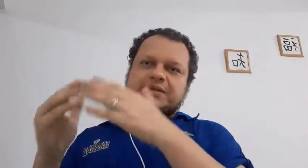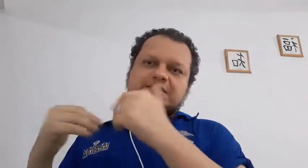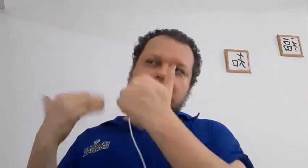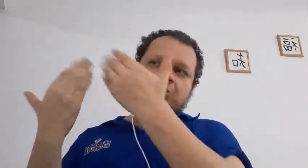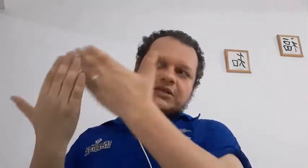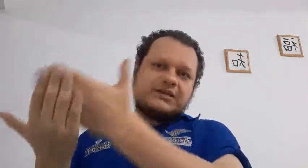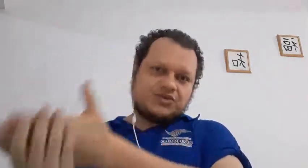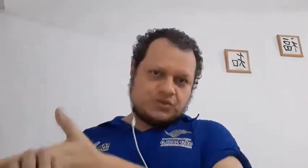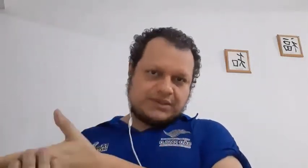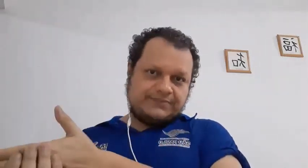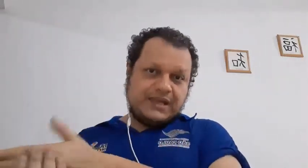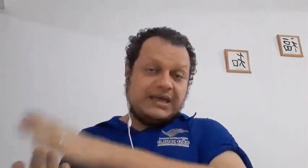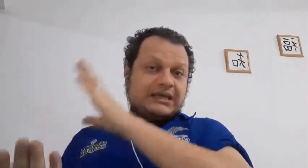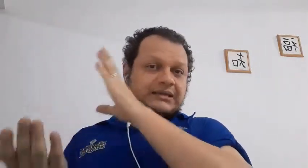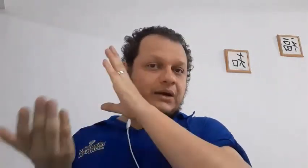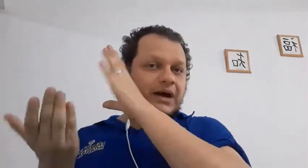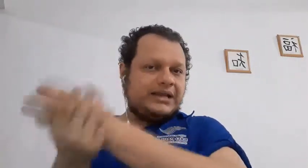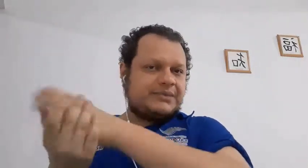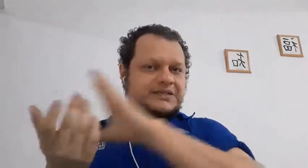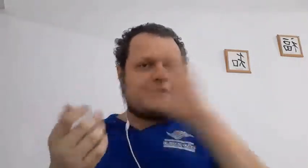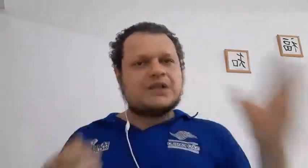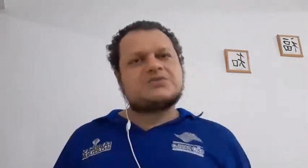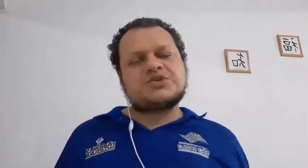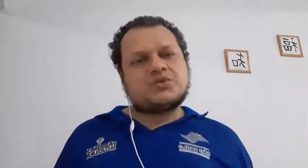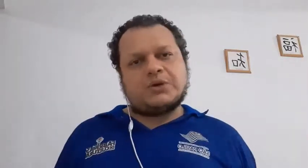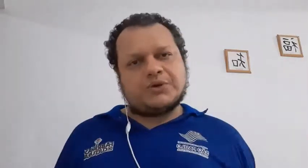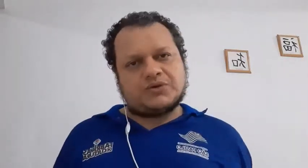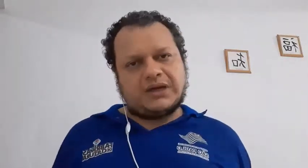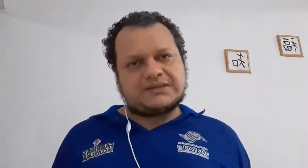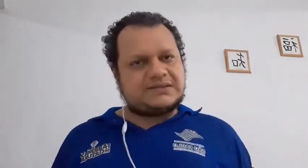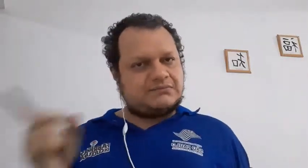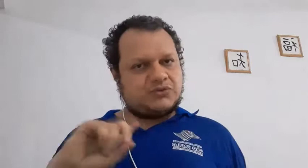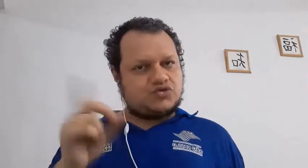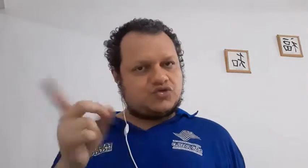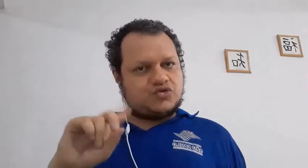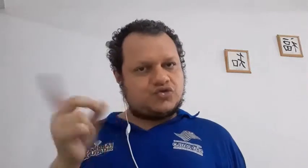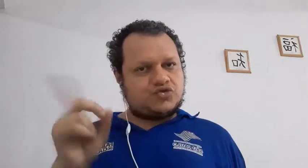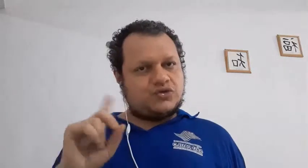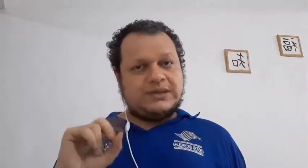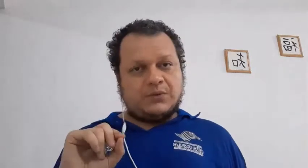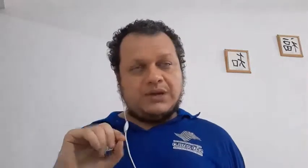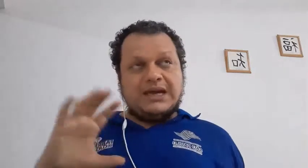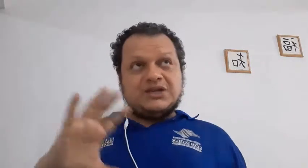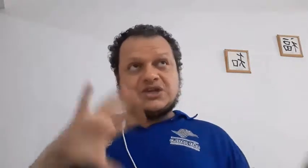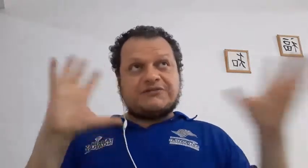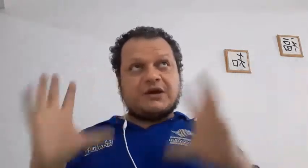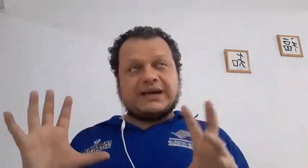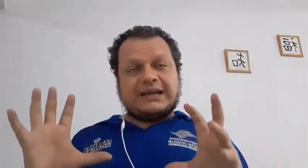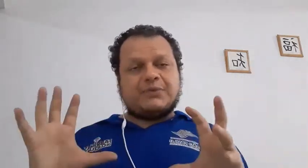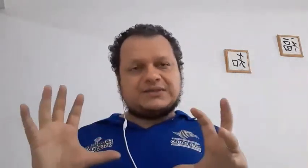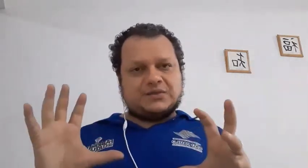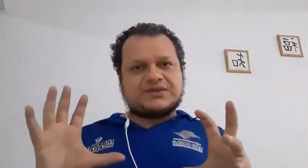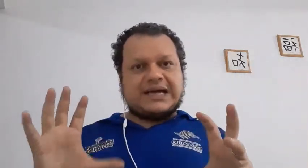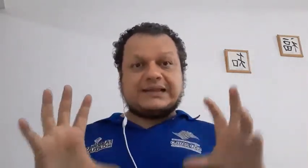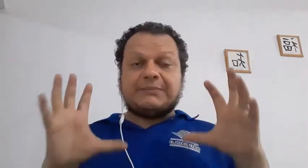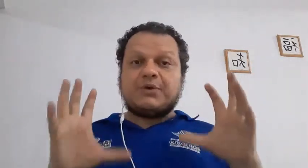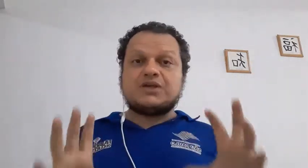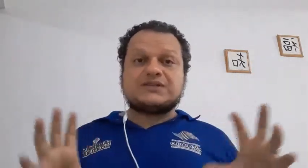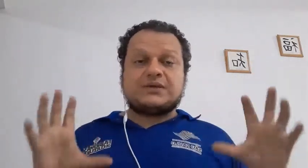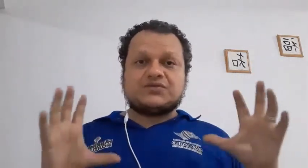da comunidade surda. Então, a Libras pode substituir o português? Não. De que forma que ela pode ser usada? Ela pode ser